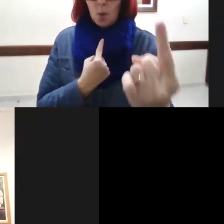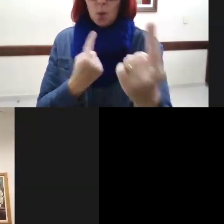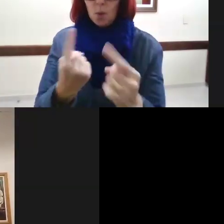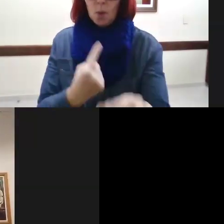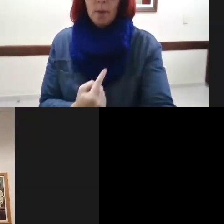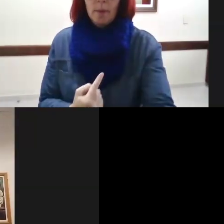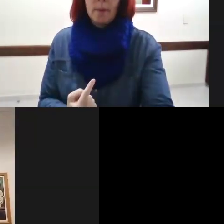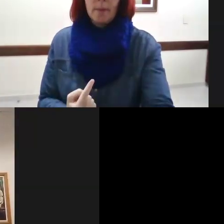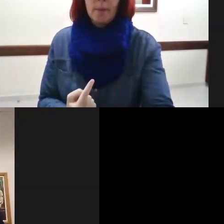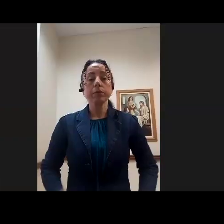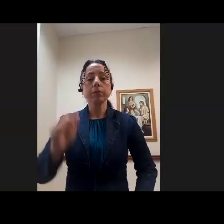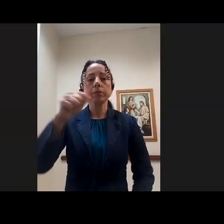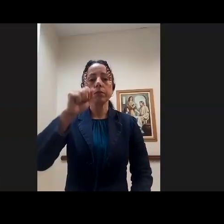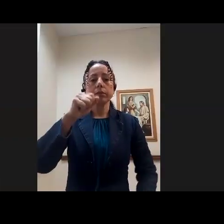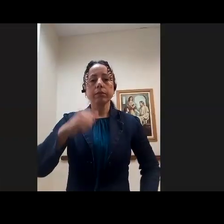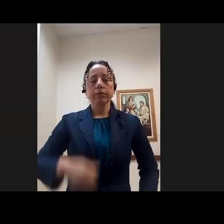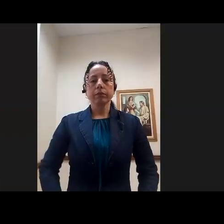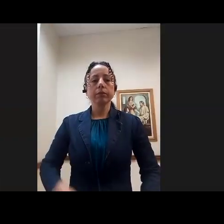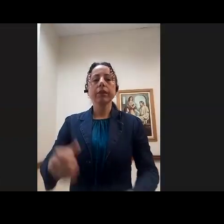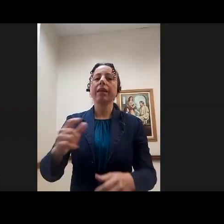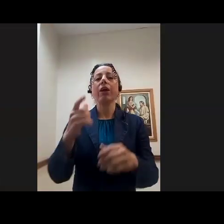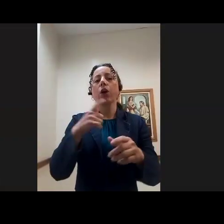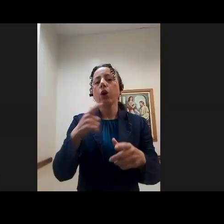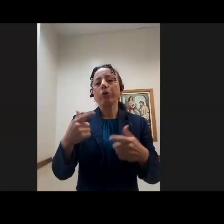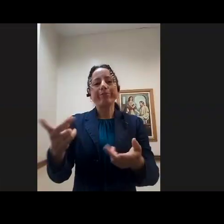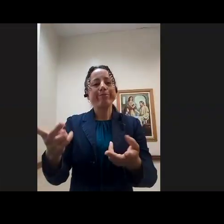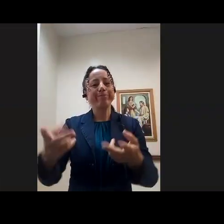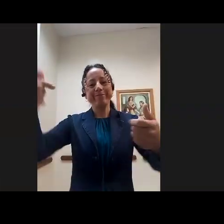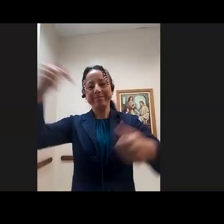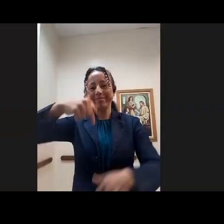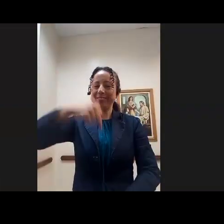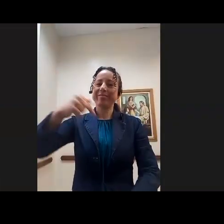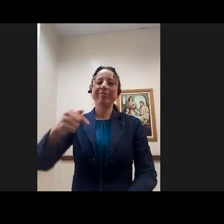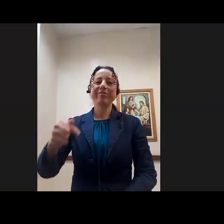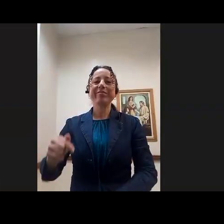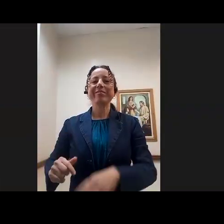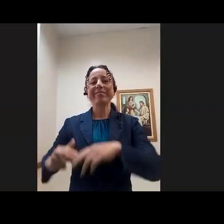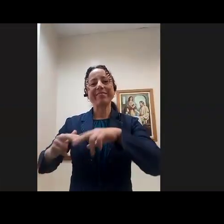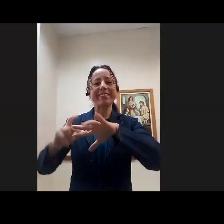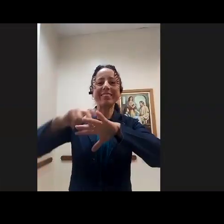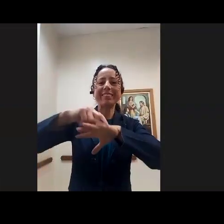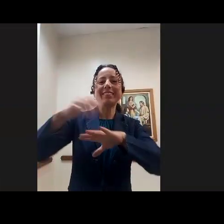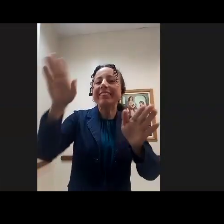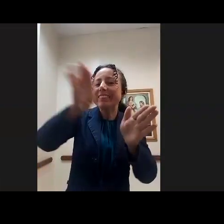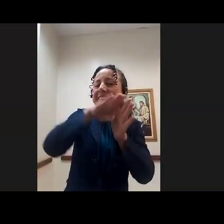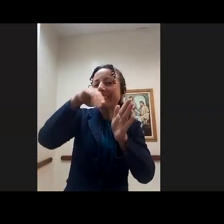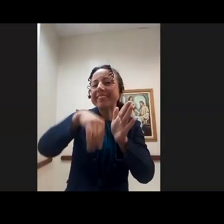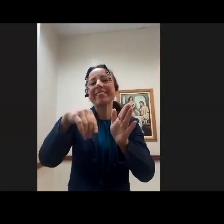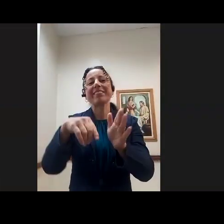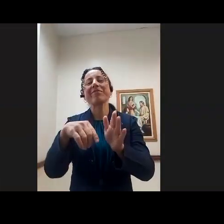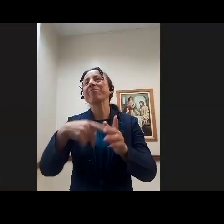Eu não podia subir sem falar da Sister Bezerra, né, gente? Vocês sabem. 4 meses na